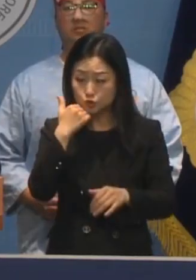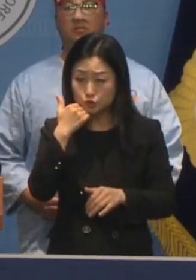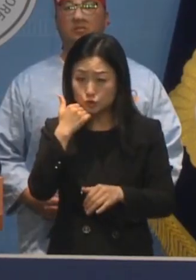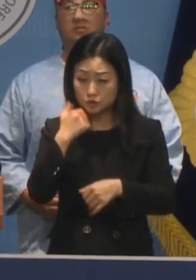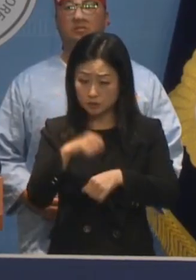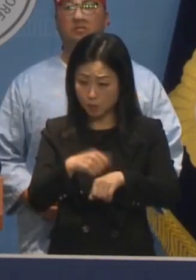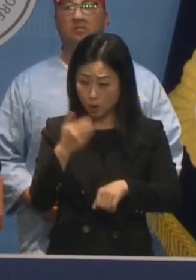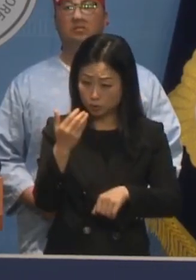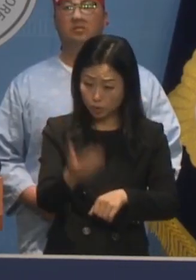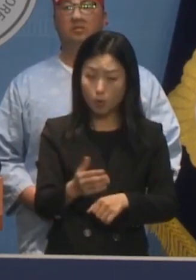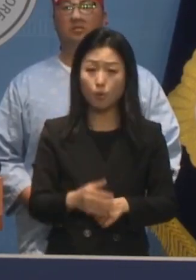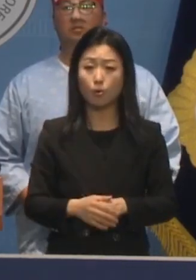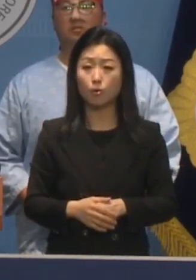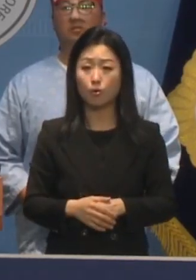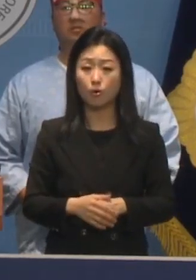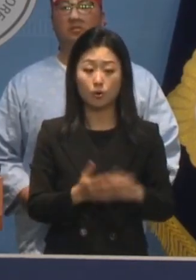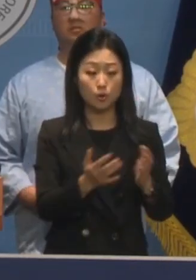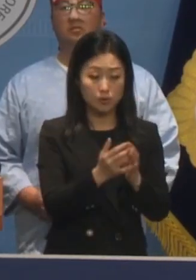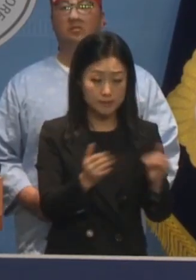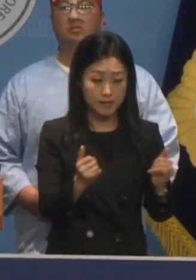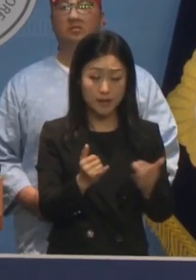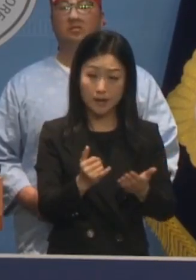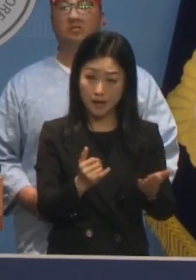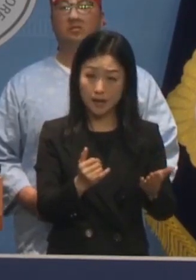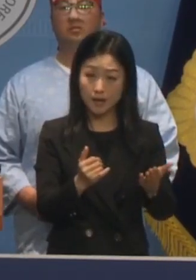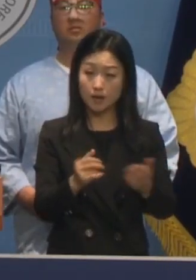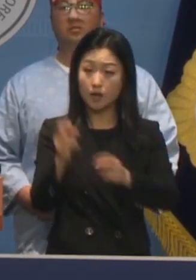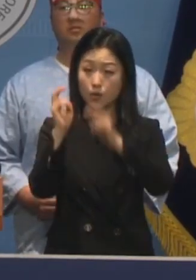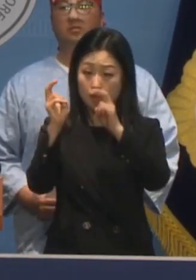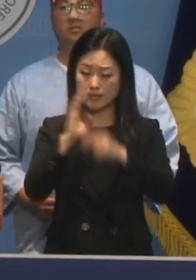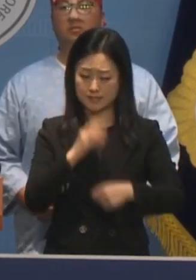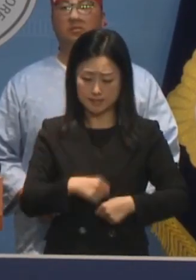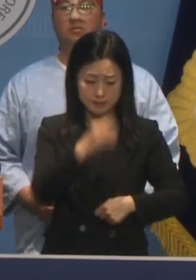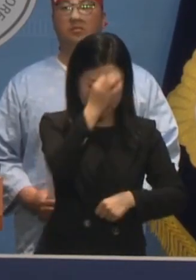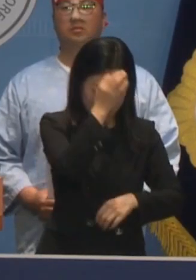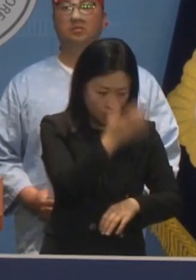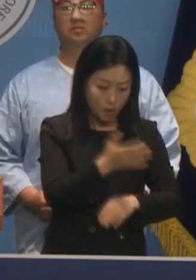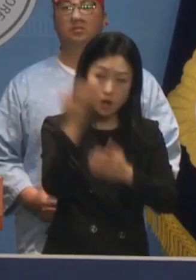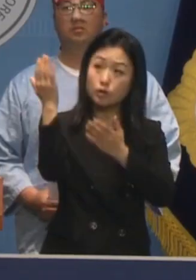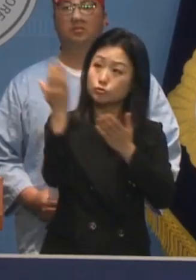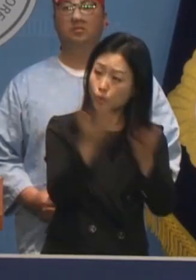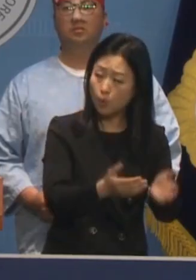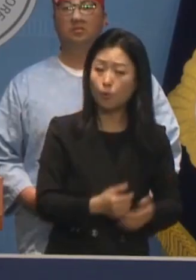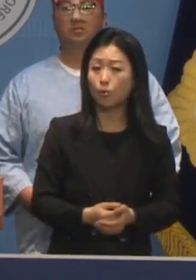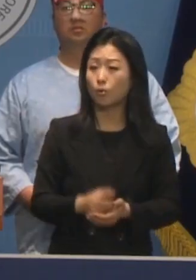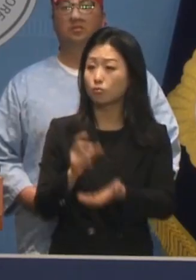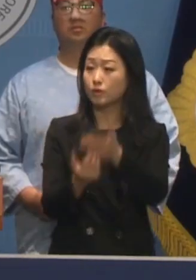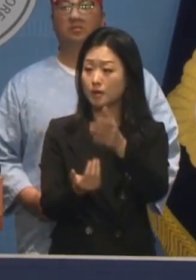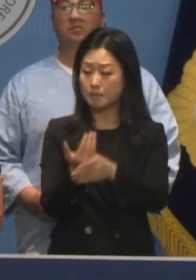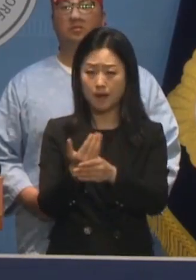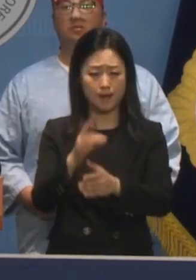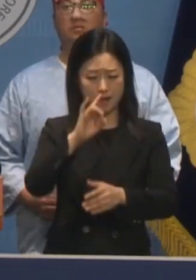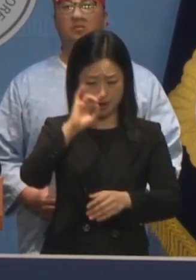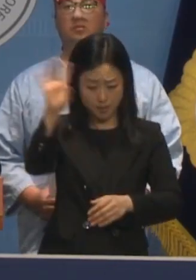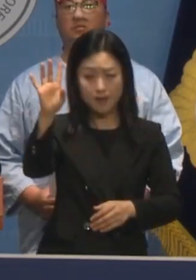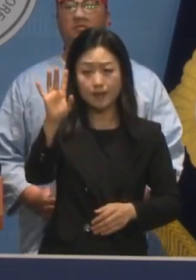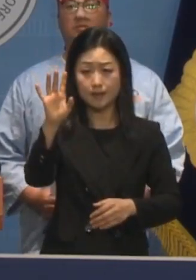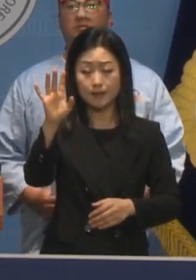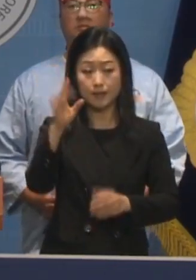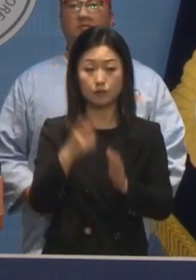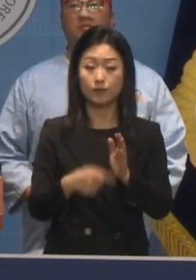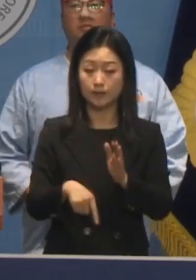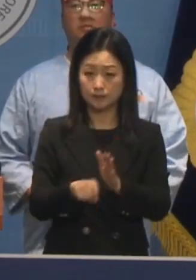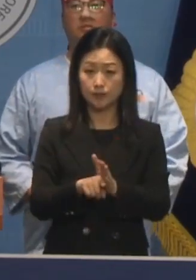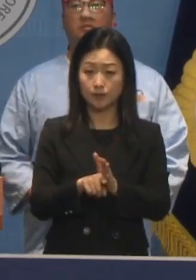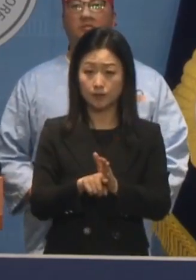처벌에 그치지 않고 노동자들에게 회사 차원의 진심 어린 사과와 다시는 이와 같은 참담한 일이 일어나지